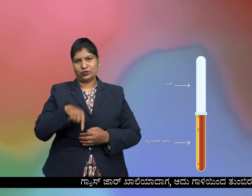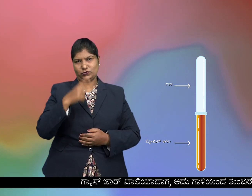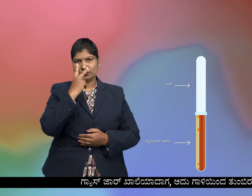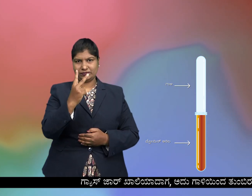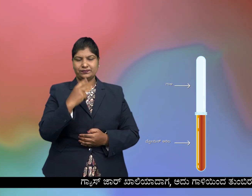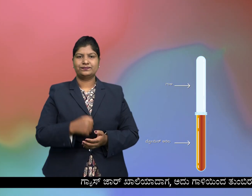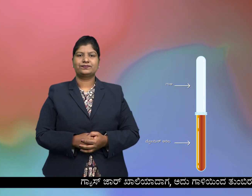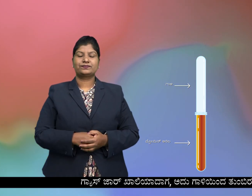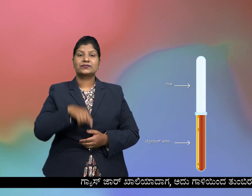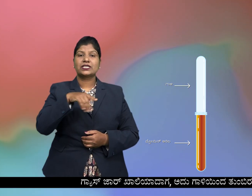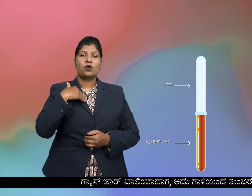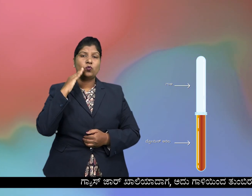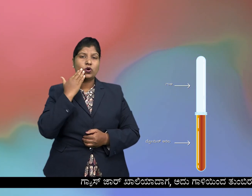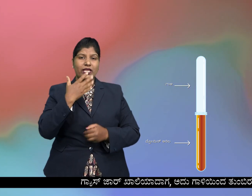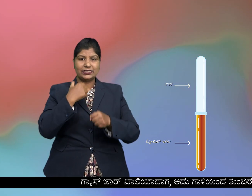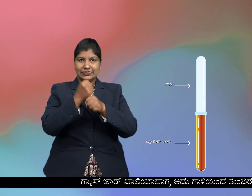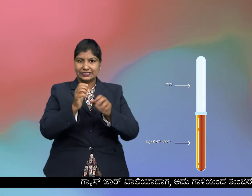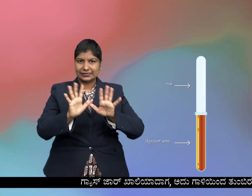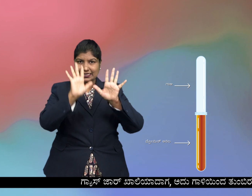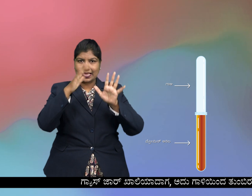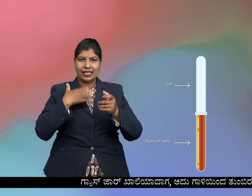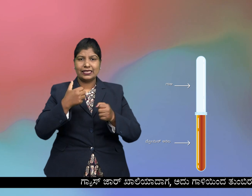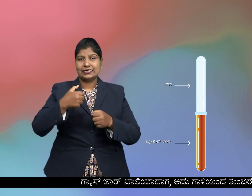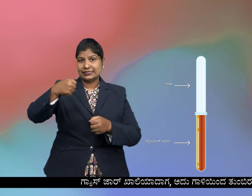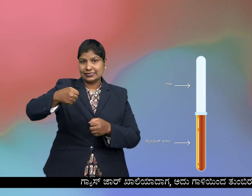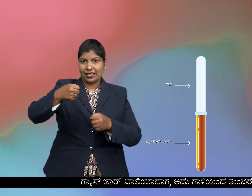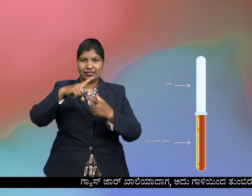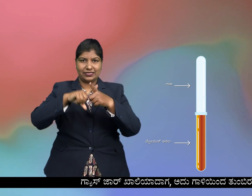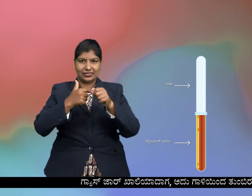ಗ್ಯಾಸ್ ಜಾರ್ ಖಾಲಿಯಾದಾಗ ಅದು ಗಾಳಿಯಿಂದ ತುಂಬಿರುತ್ತದೆ.